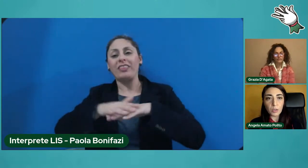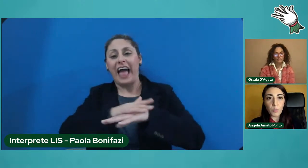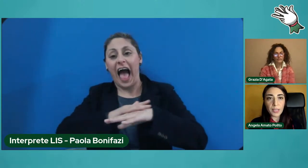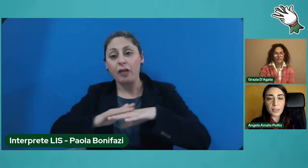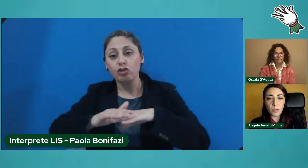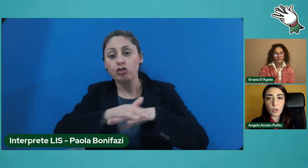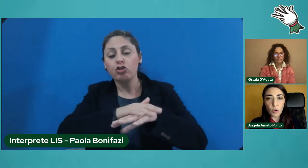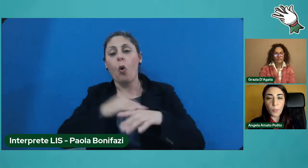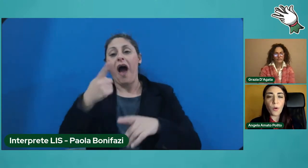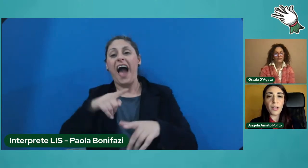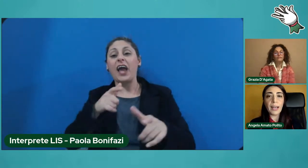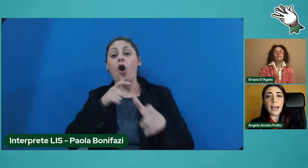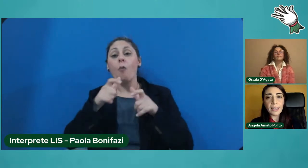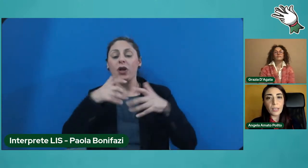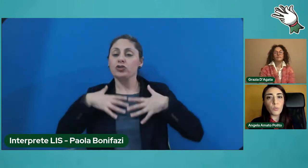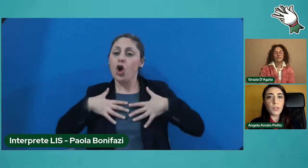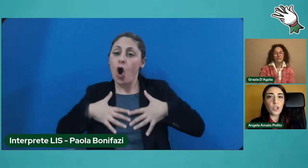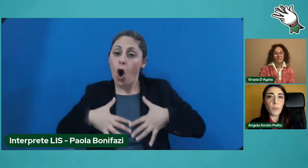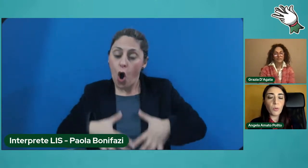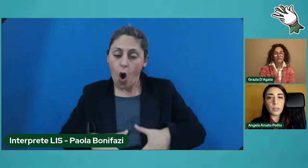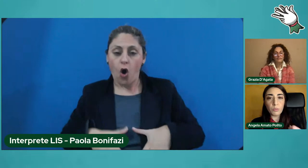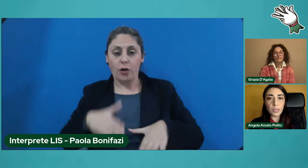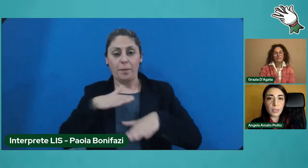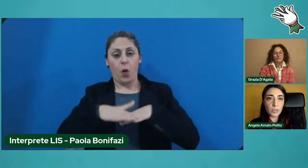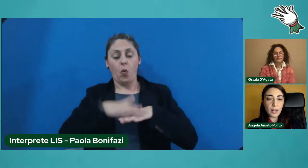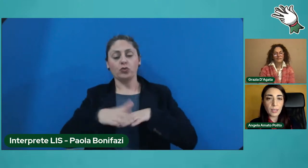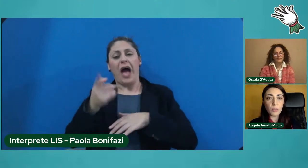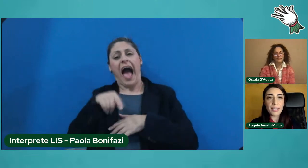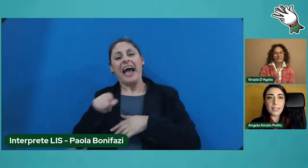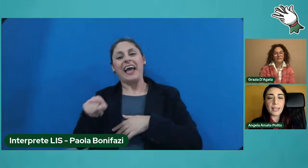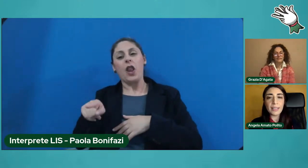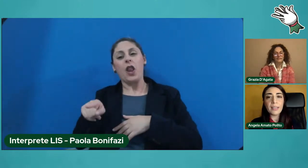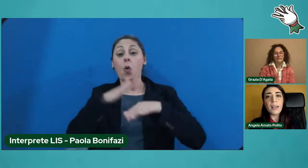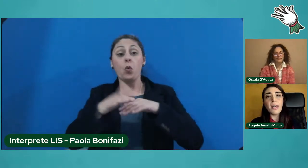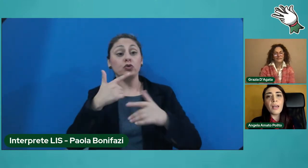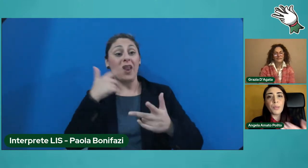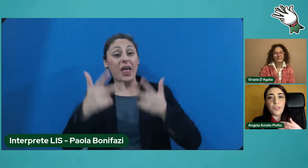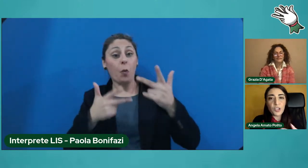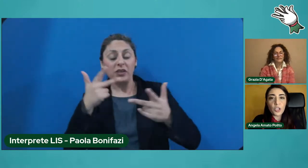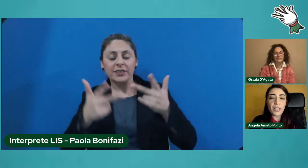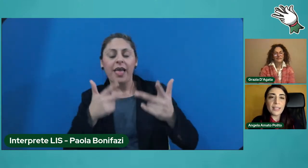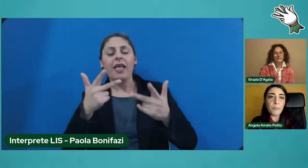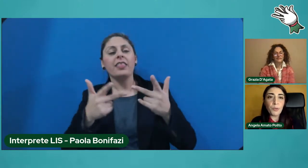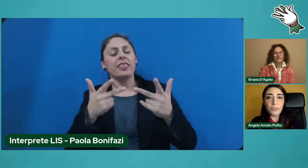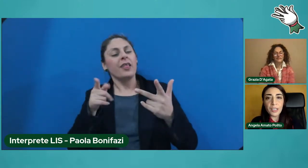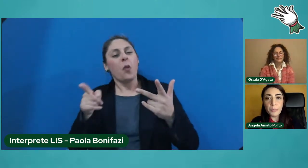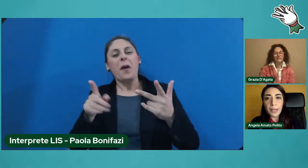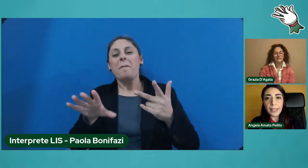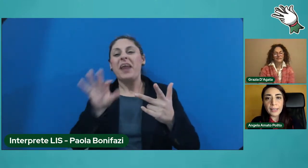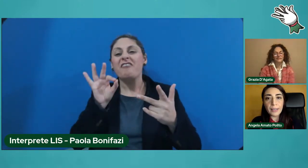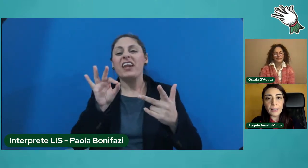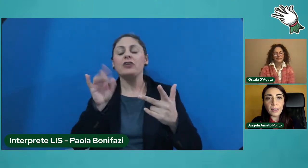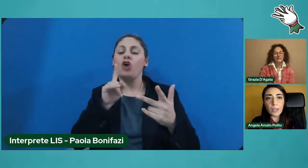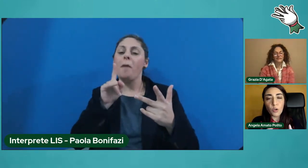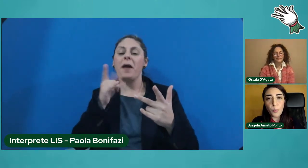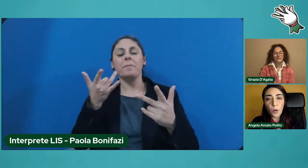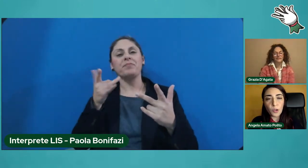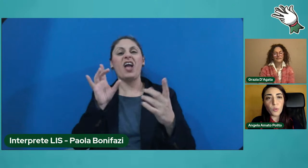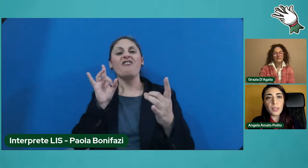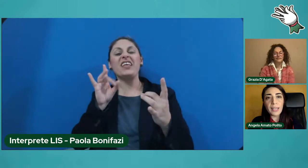la comunicazione corporea, anche lui, diciamo, nell'utilizzo della lingua dei segni, preferisce avere sempre un feedback, corporeo, quindi